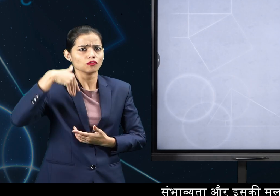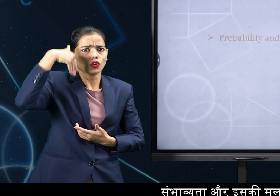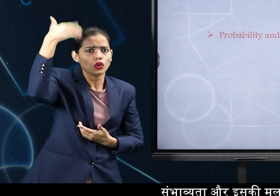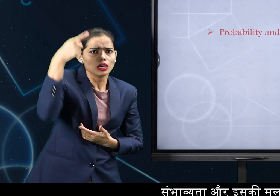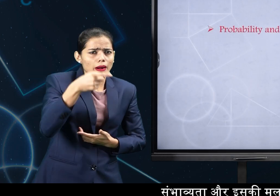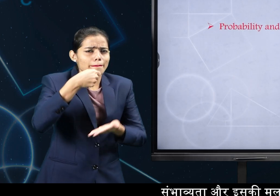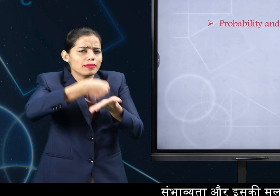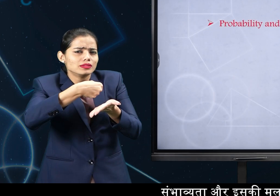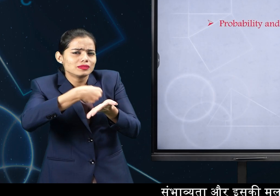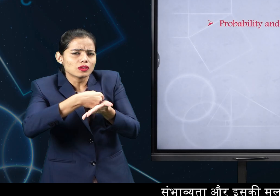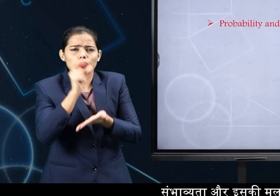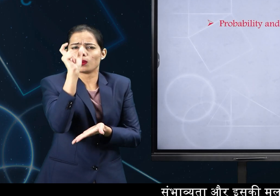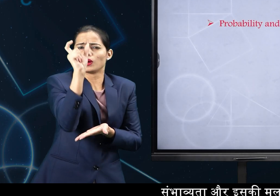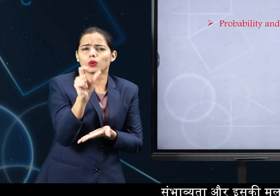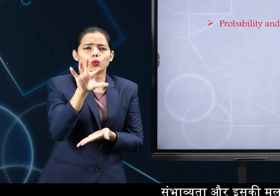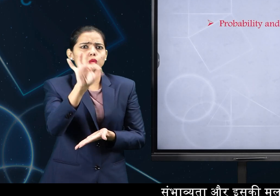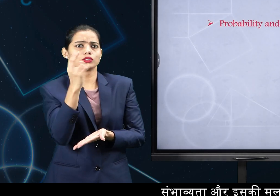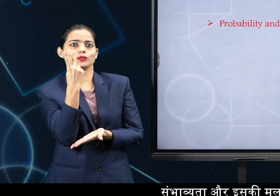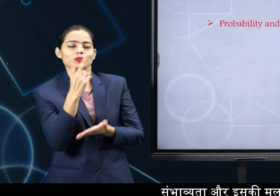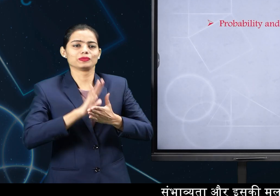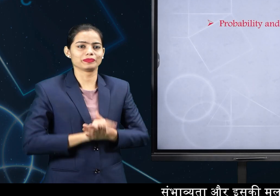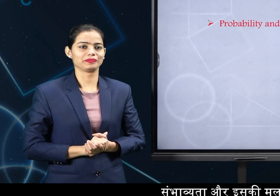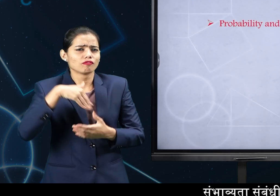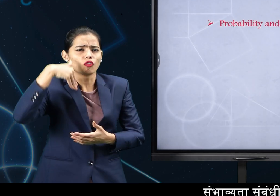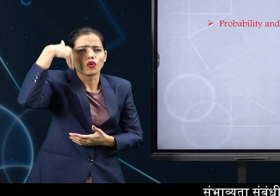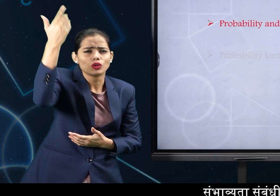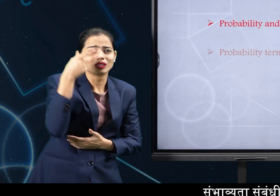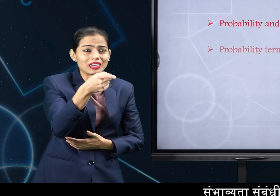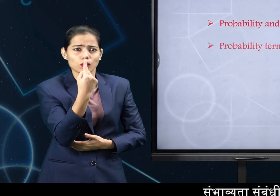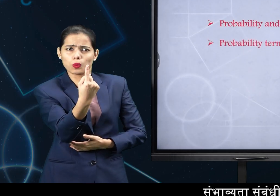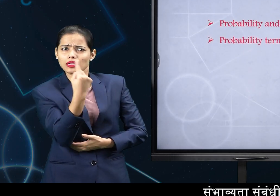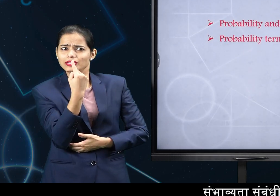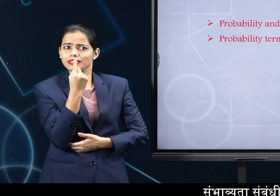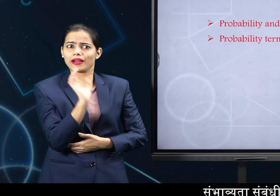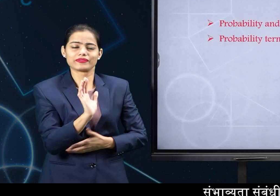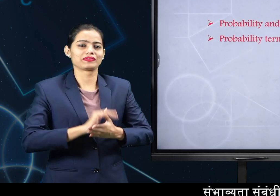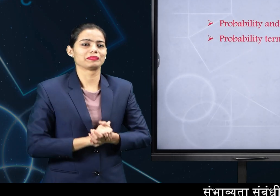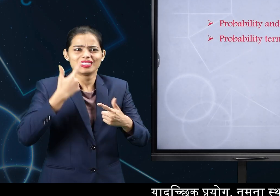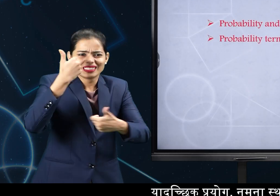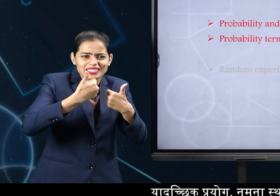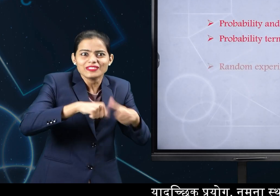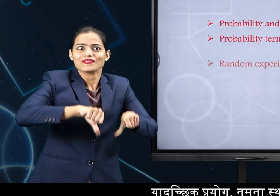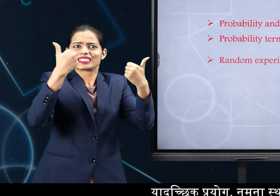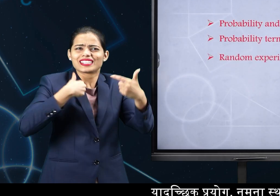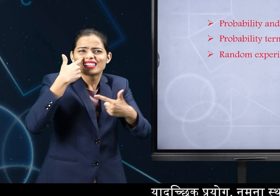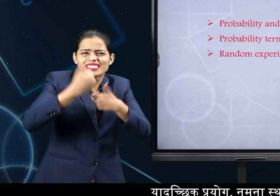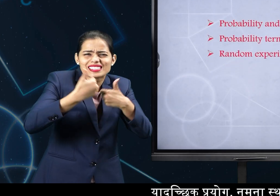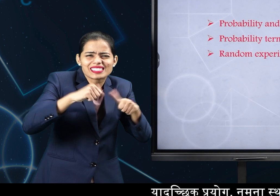संभाव्यता और इसकी मूलभूत शब्दावली। संभाव्यता संबंधी शब्द: यादृच्छिक प्रयोग, नमूना